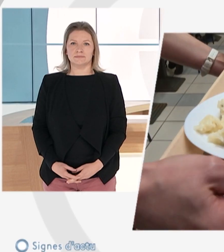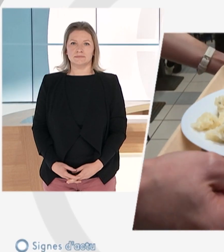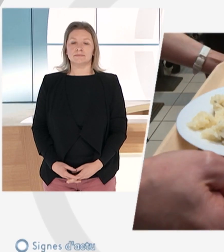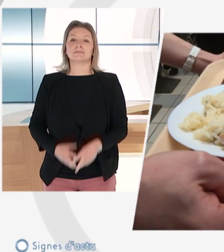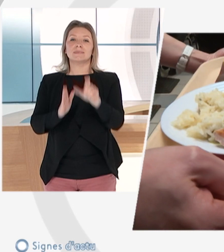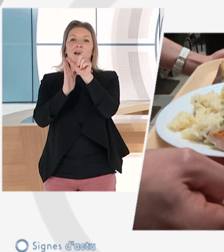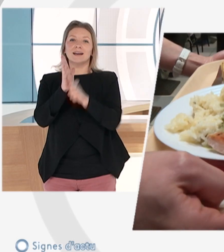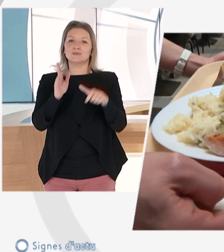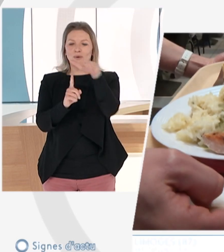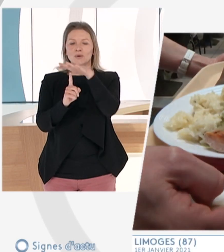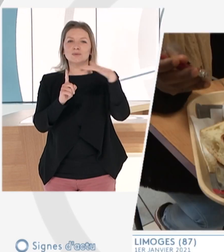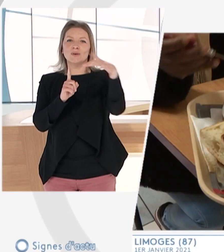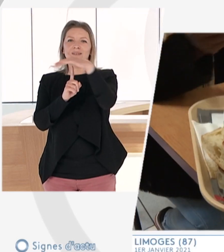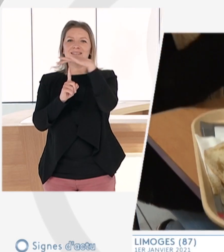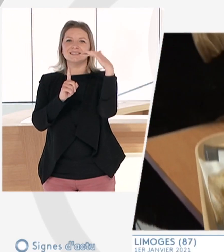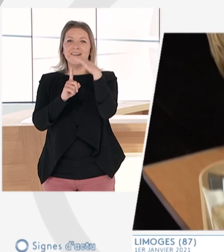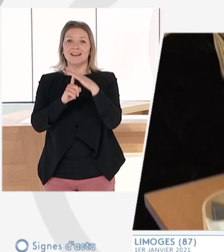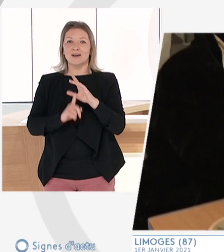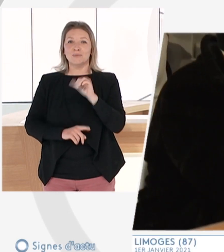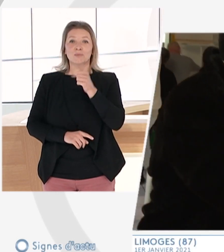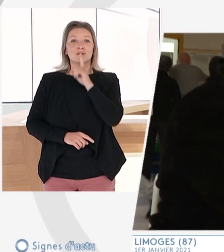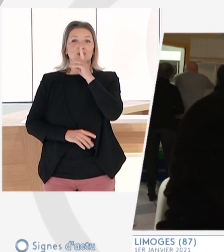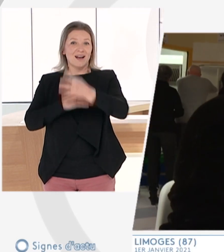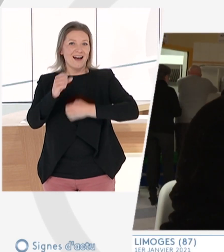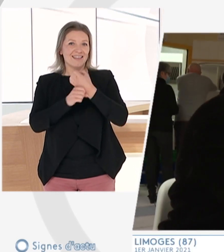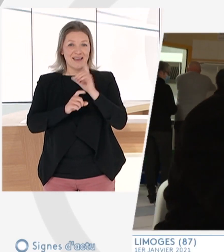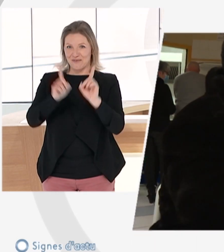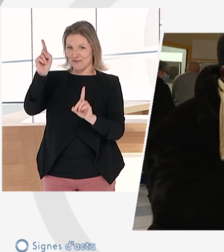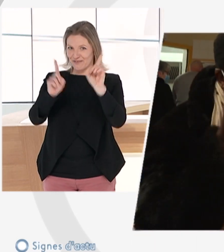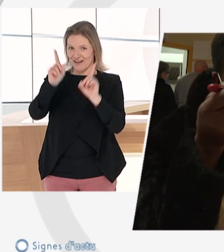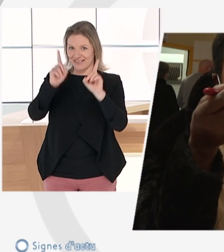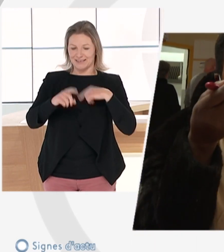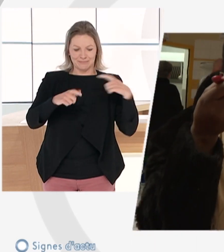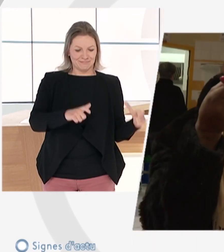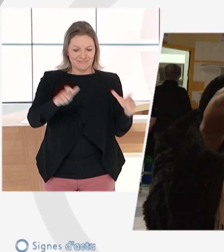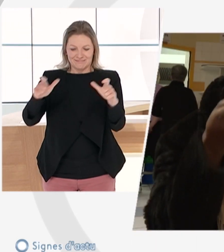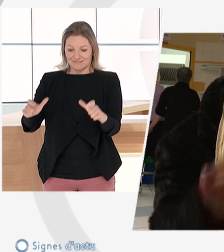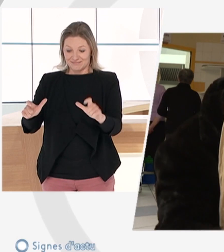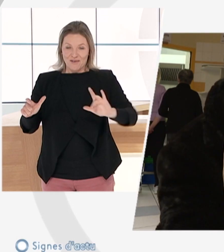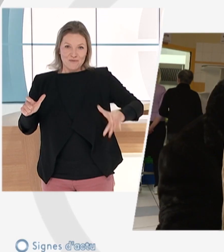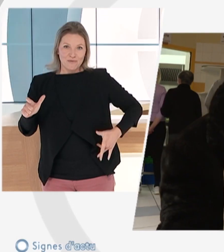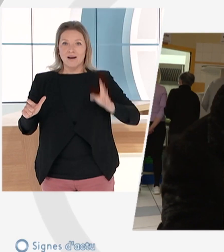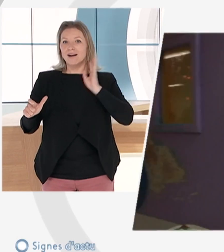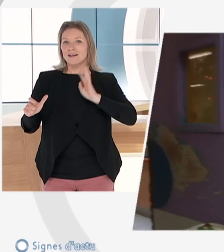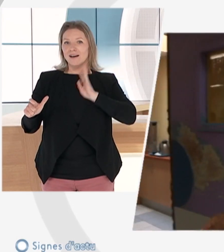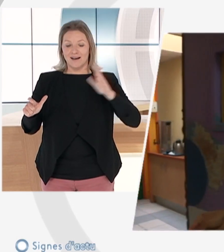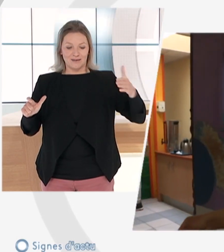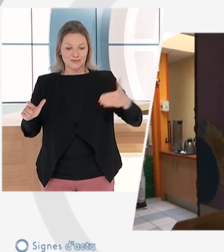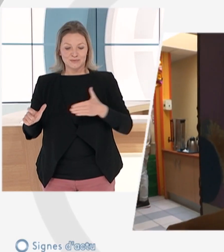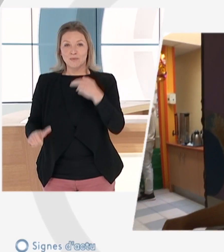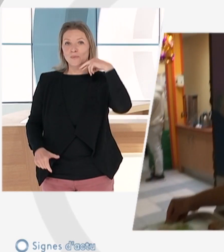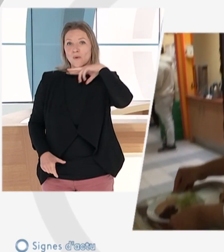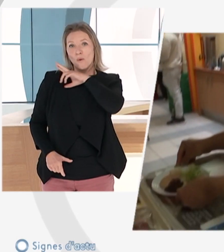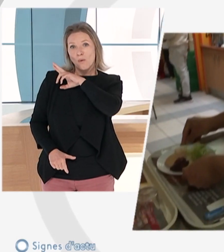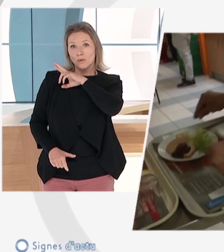Au restaurant social La Bonne Assiette, le jour de l'an est aussi jour de fête. Foie gras et saumon, le tout pour 1,50